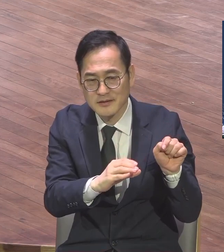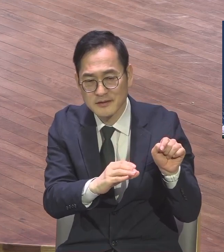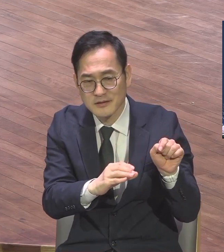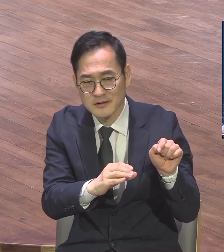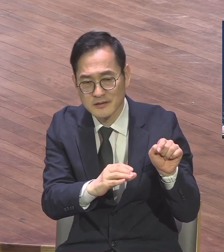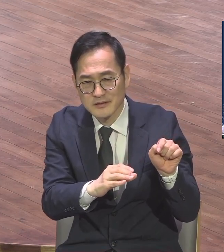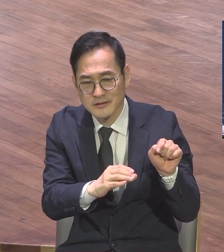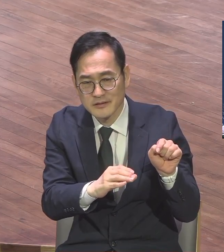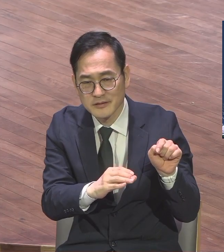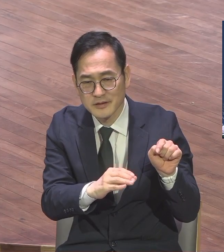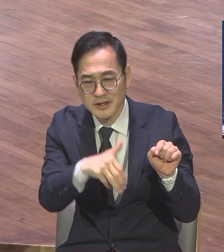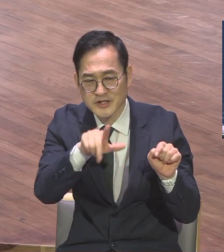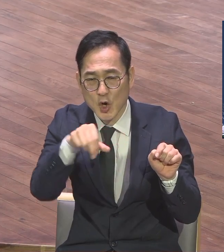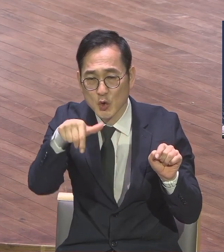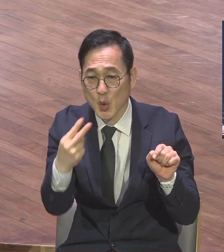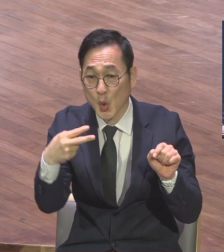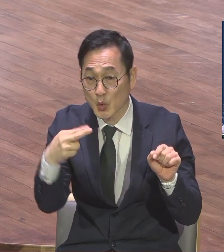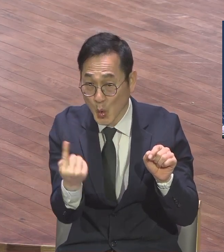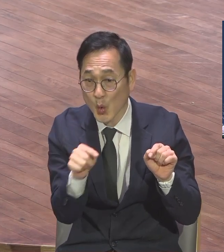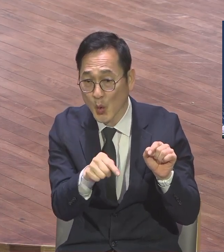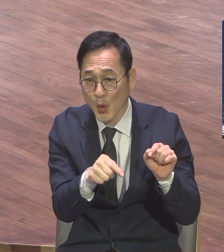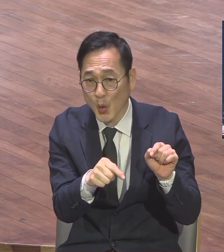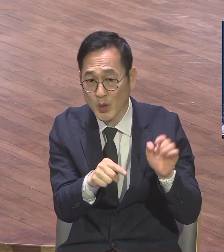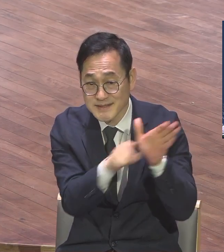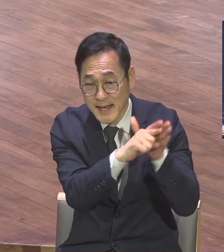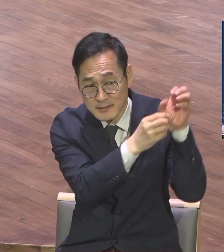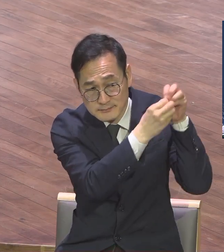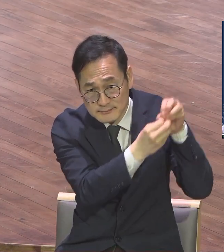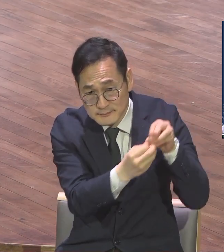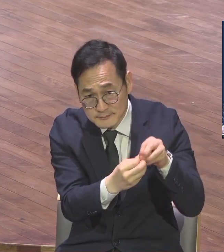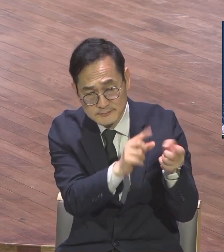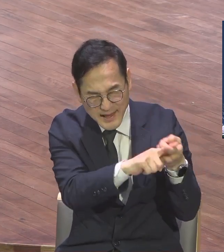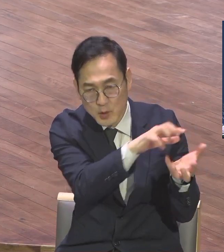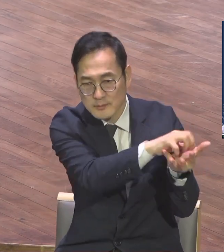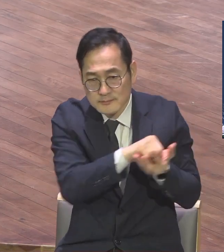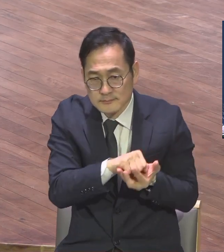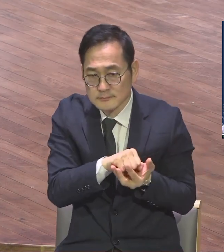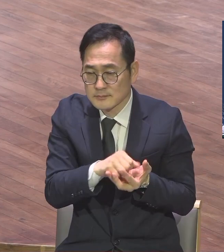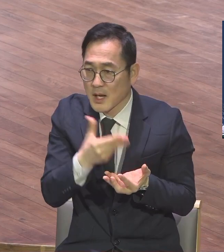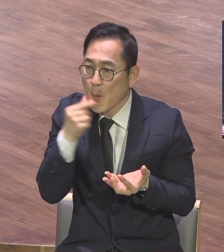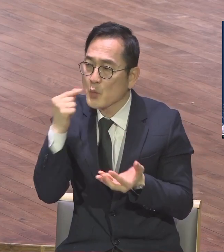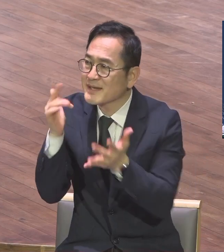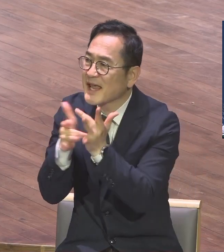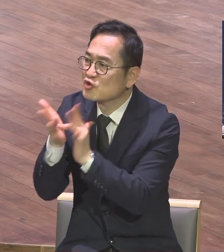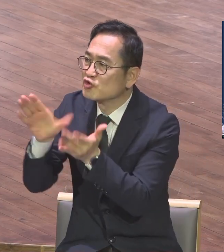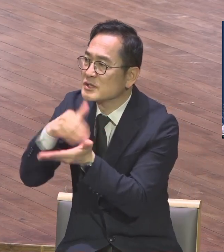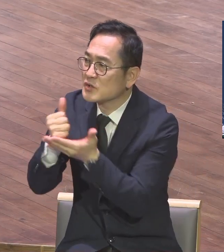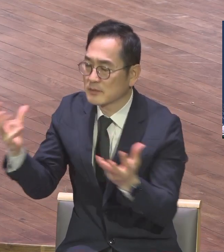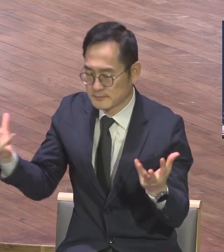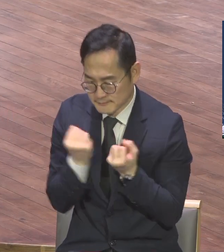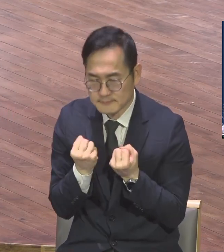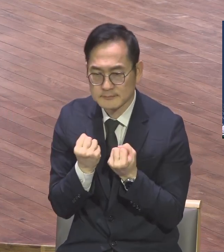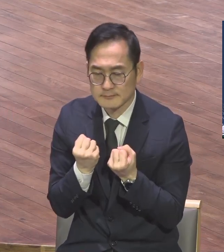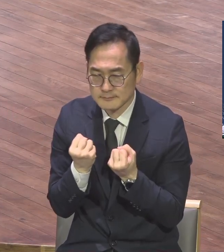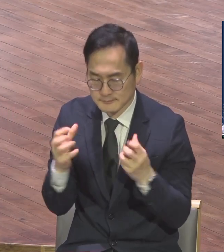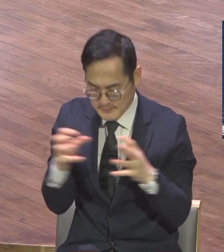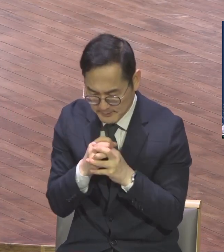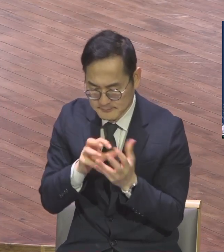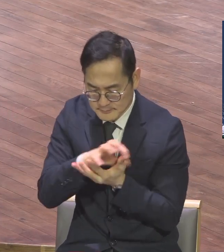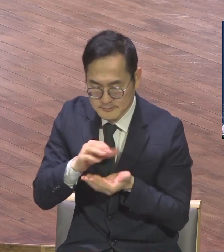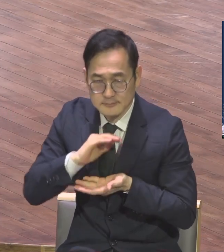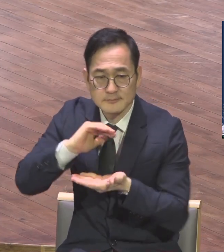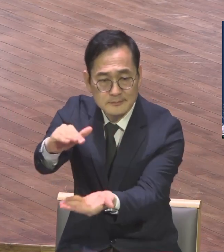신학의 그 카테고리를 벗어나지 않으면서도 생명 살리는 복음운동을 증거하는 그런